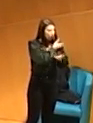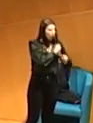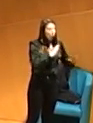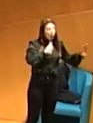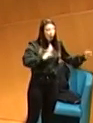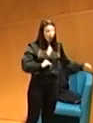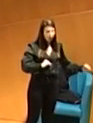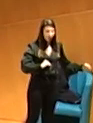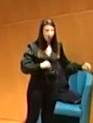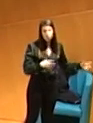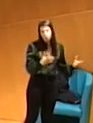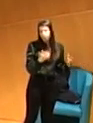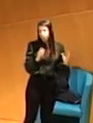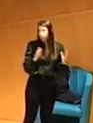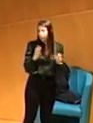Ouais. Mais on y arrive.